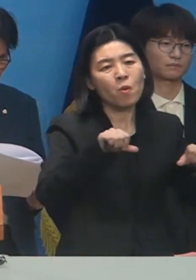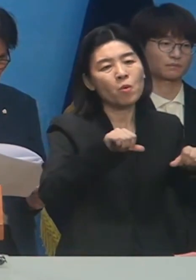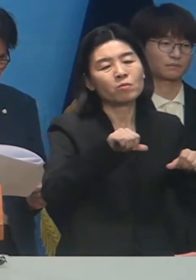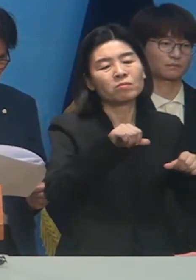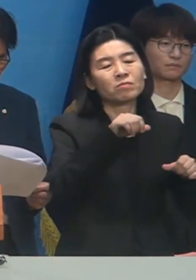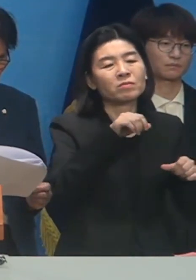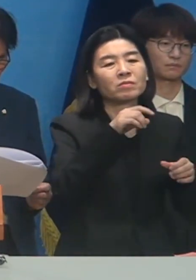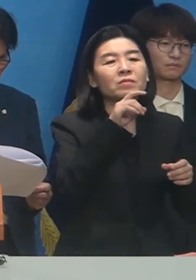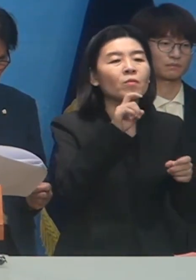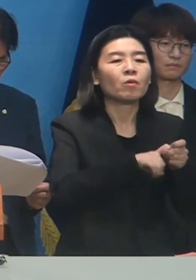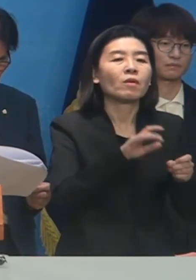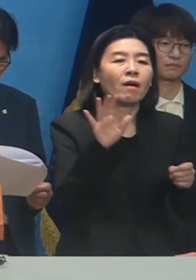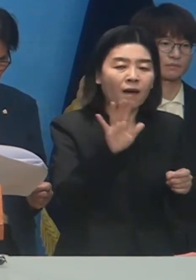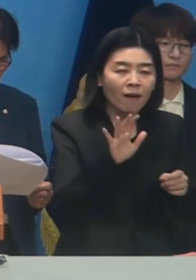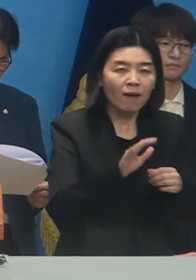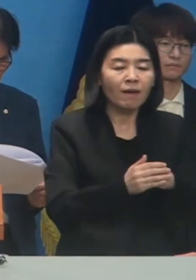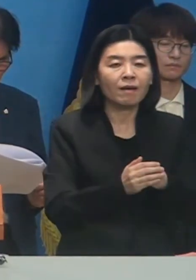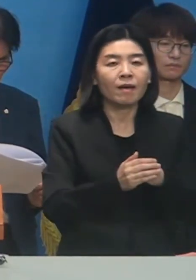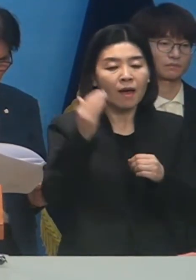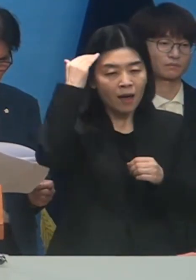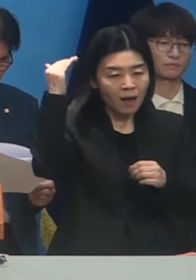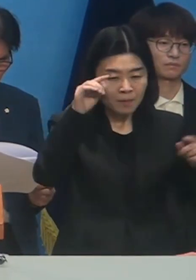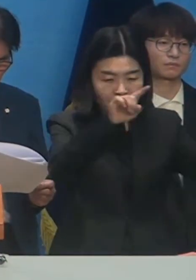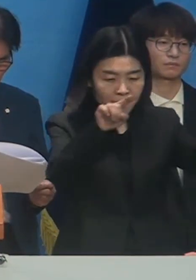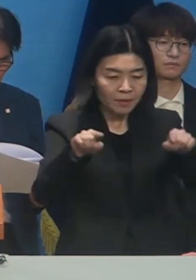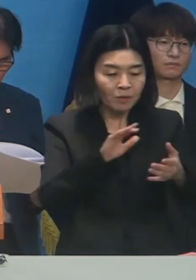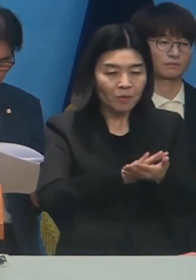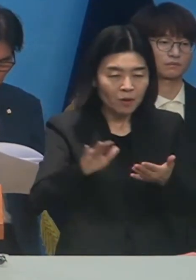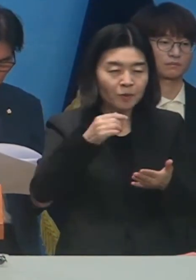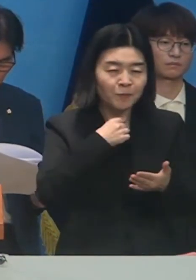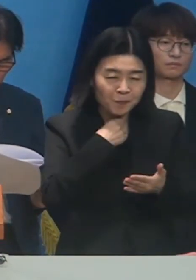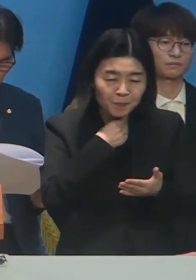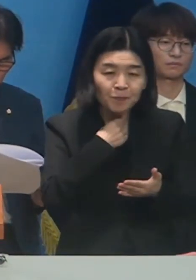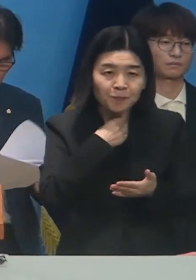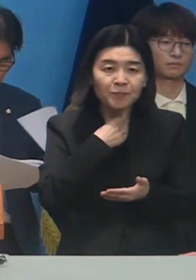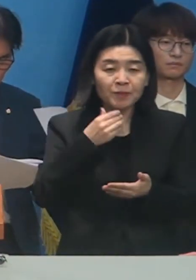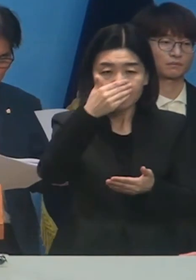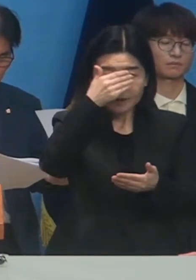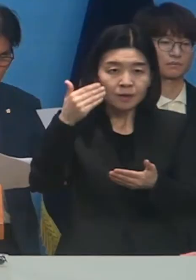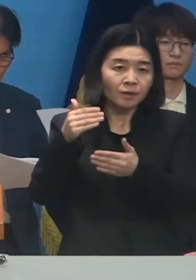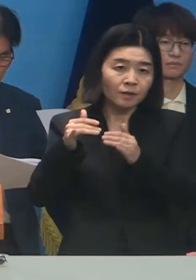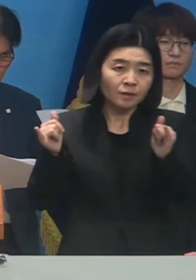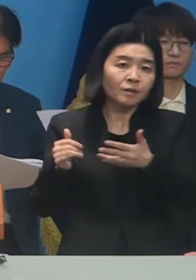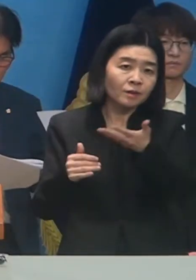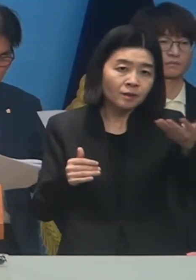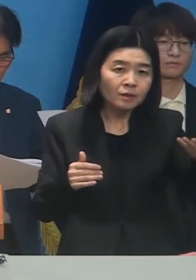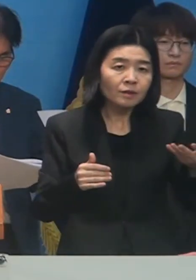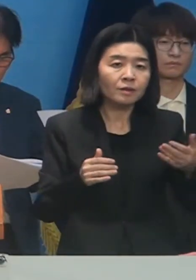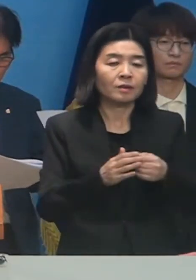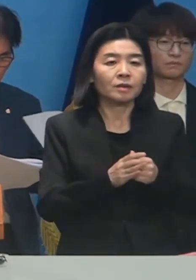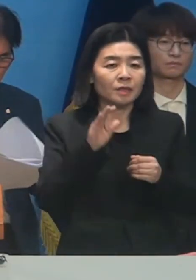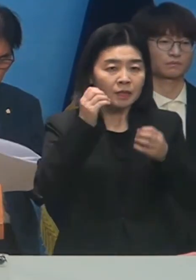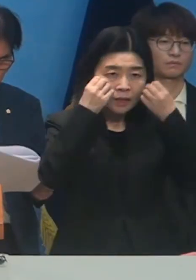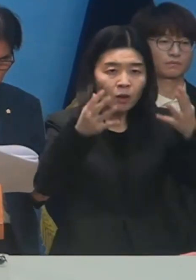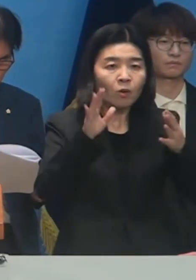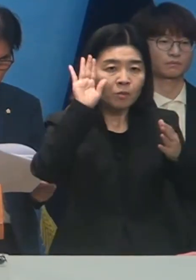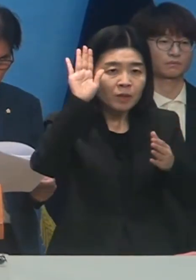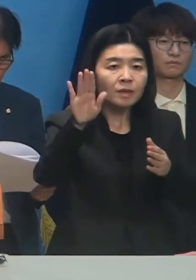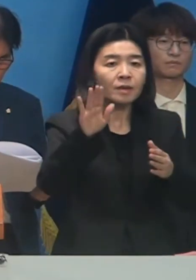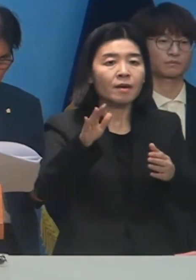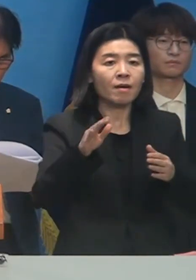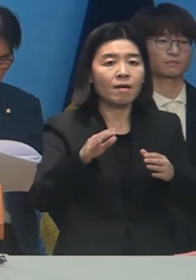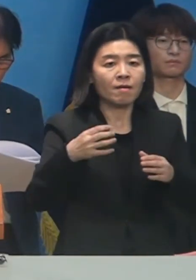못합니다. 한반도 평화를 외치는 청년들은 한반도 평화를 통해 청년들의 새로운 미래를